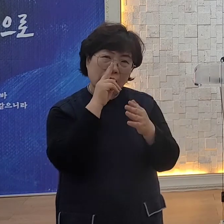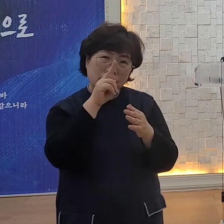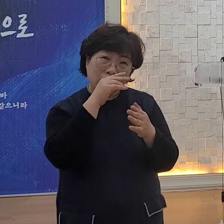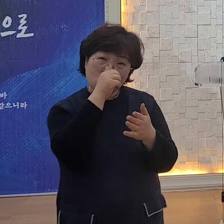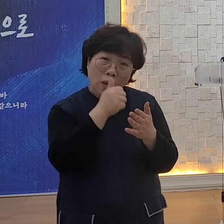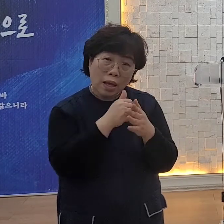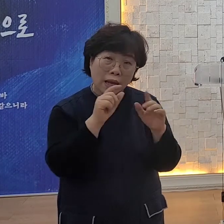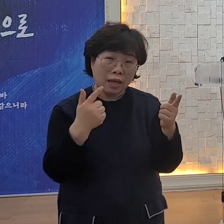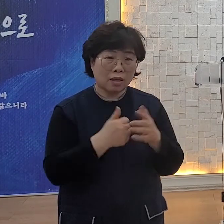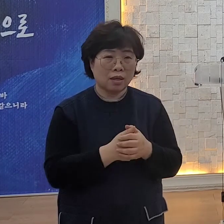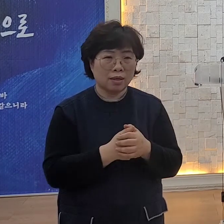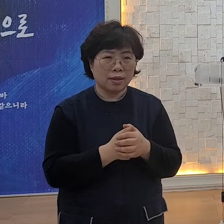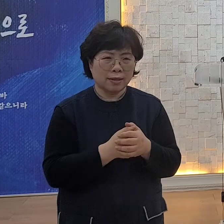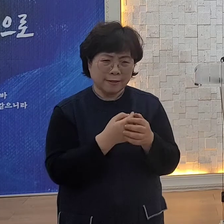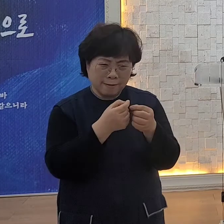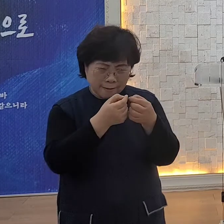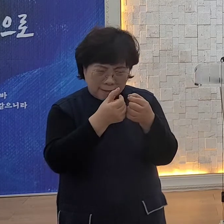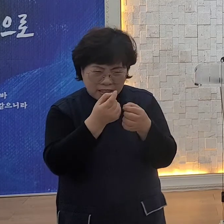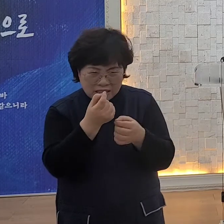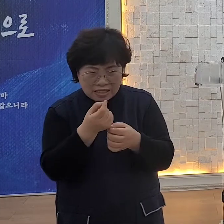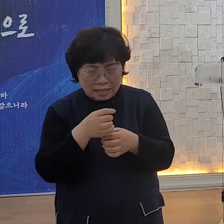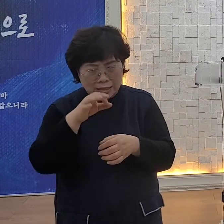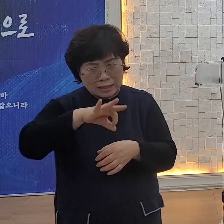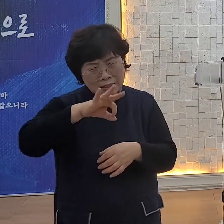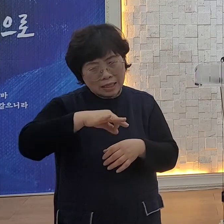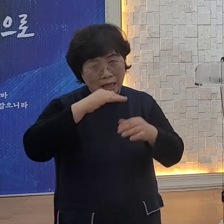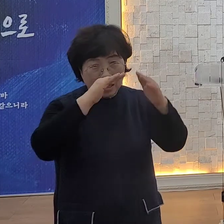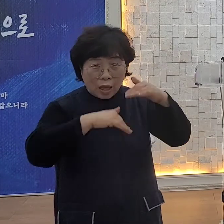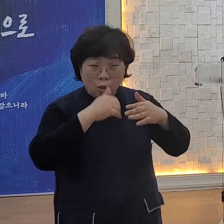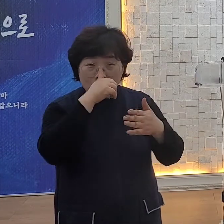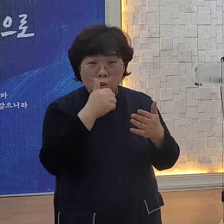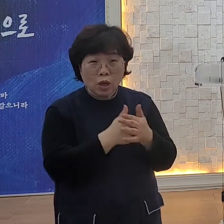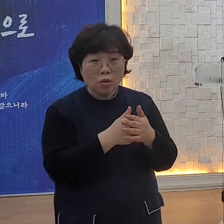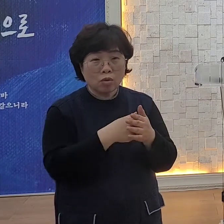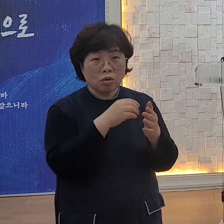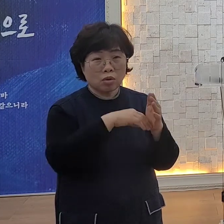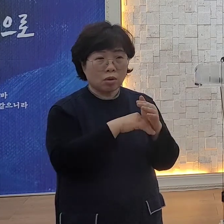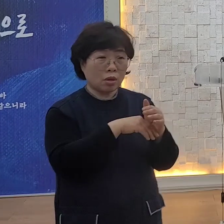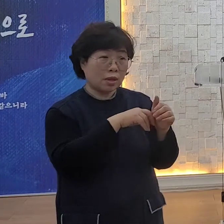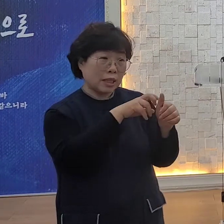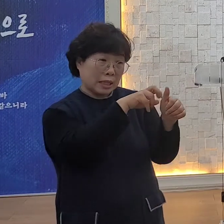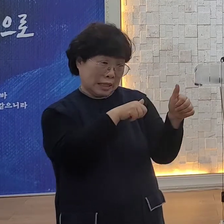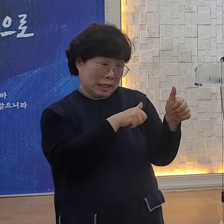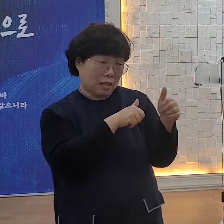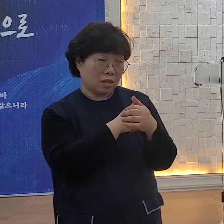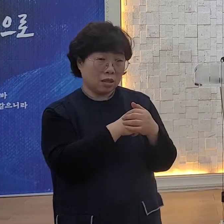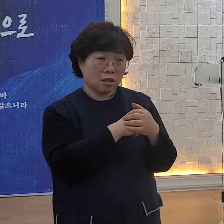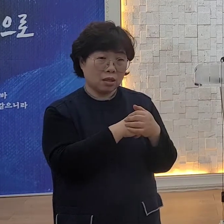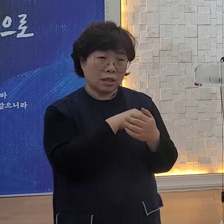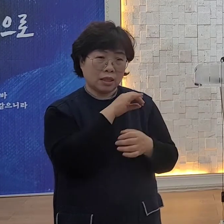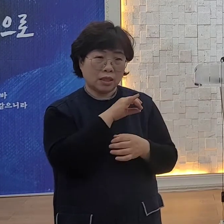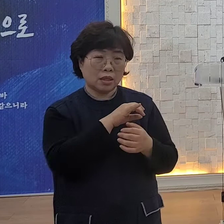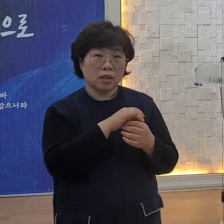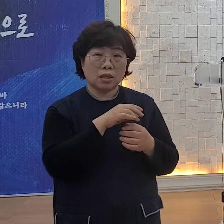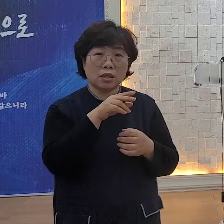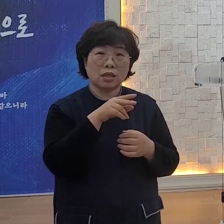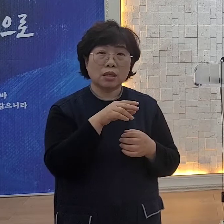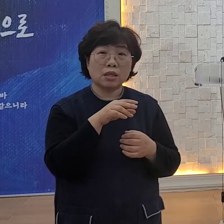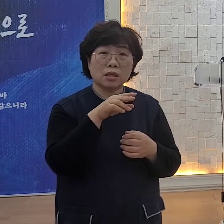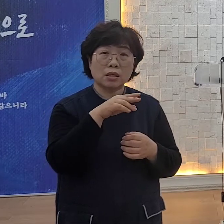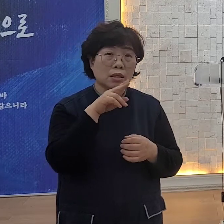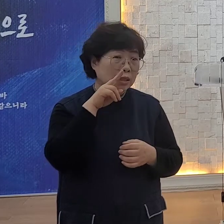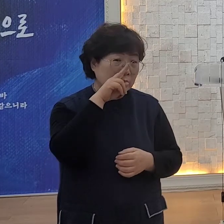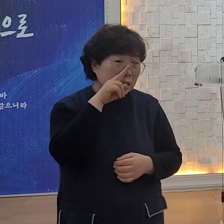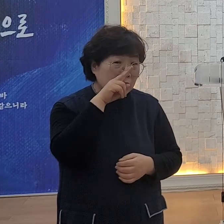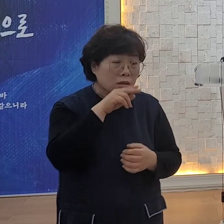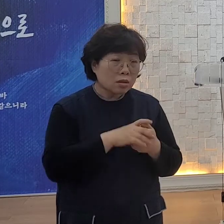보면 굉장히 사소한 것들이 얼마나 많습니까? 예를 들면 시기 질투.